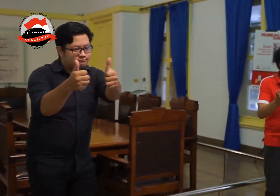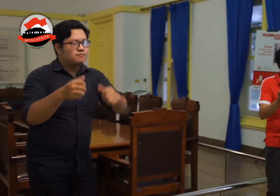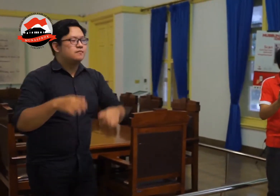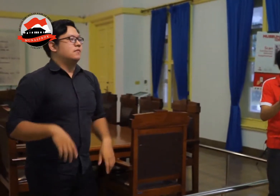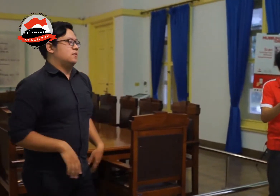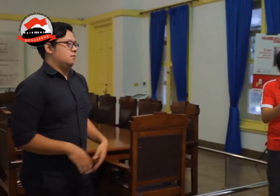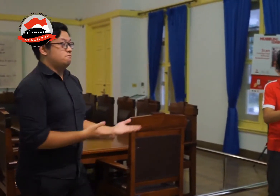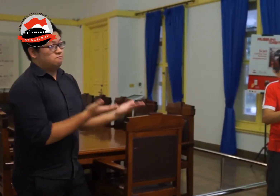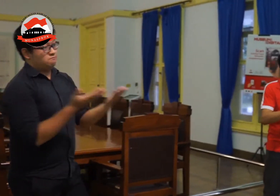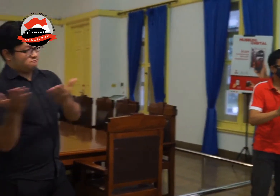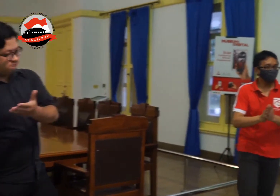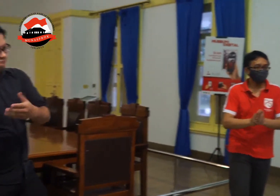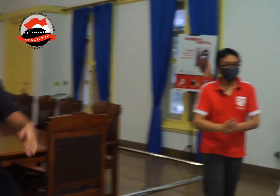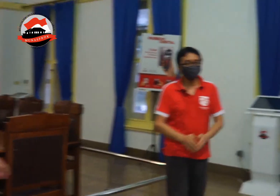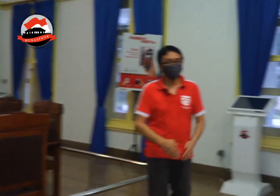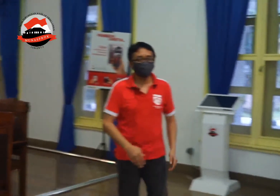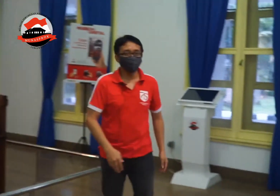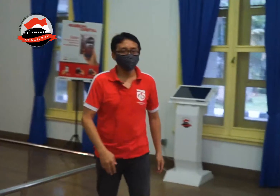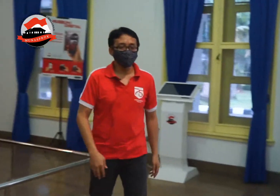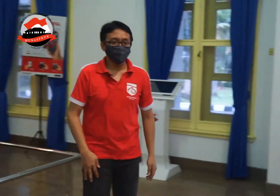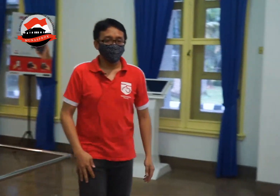ruang selanjutnya yuk.